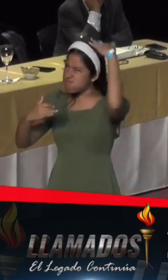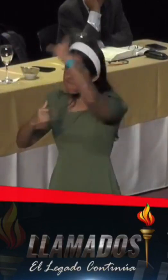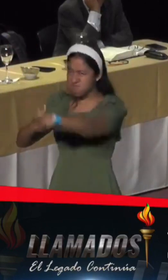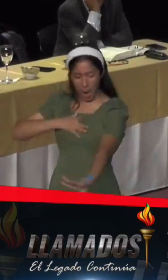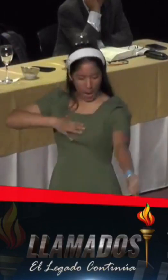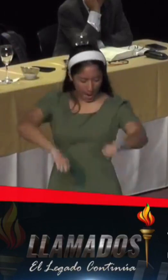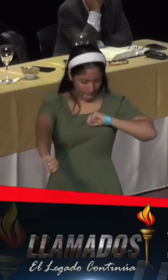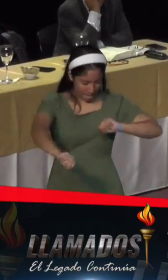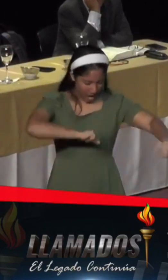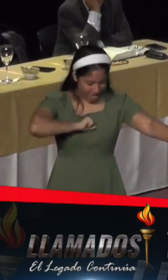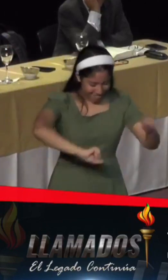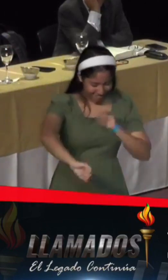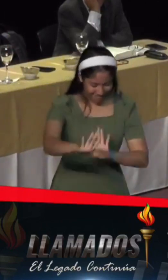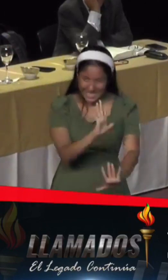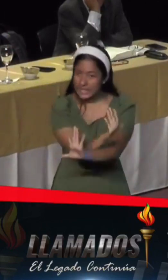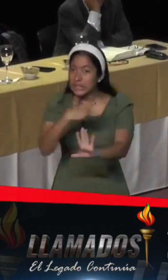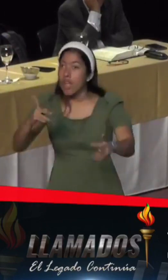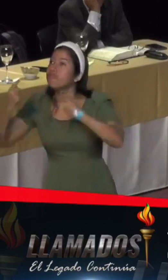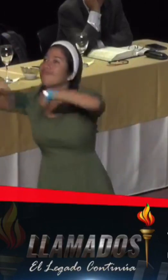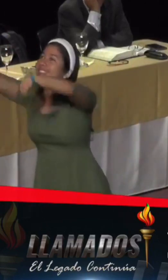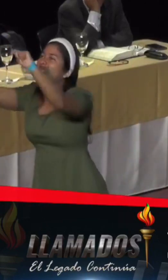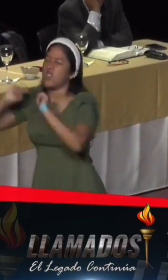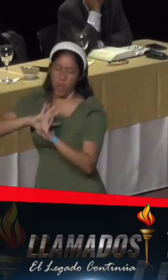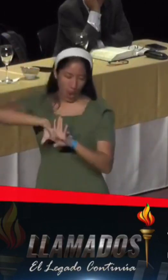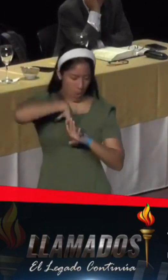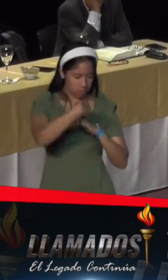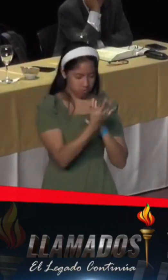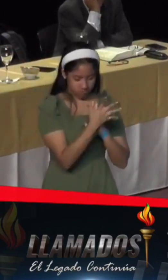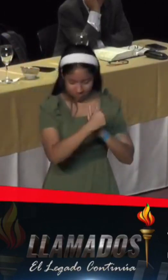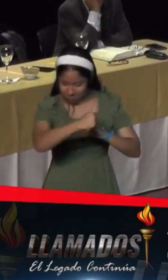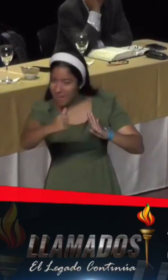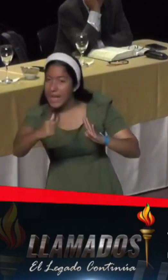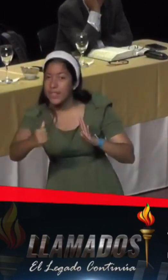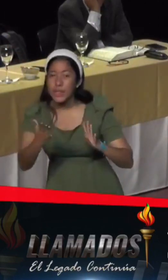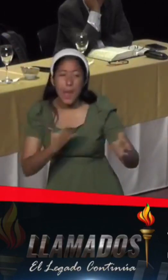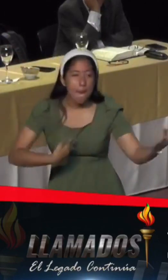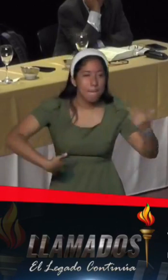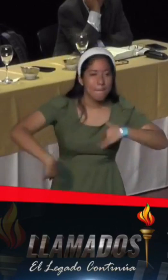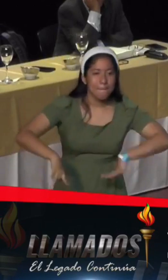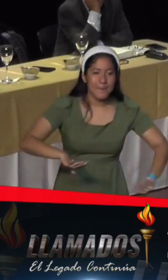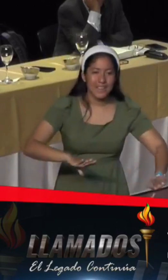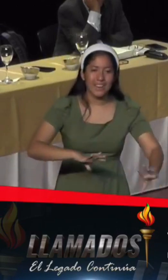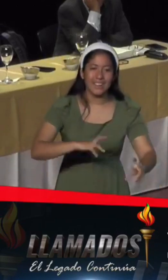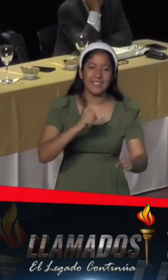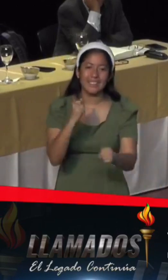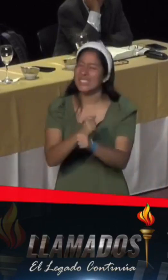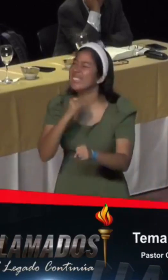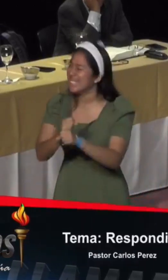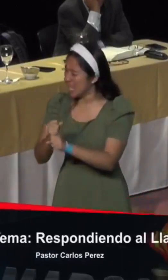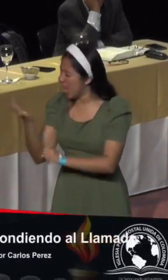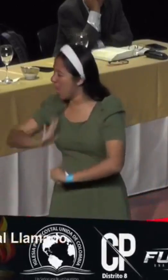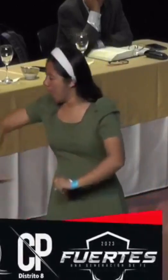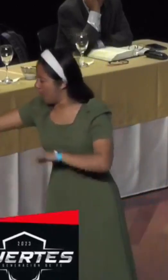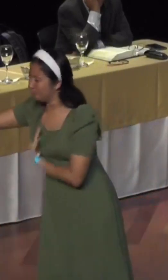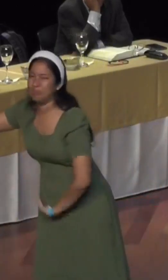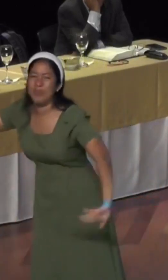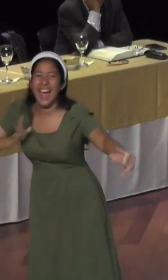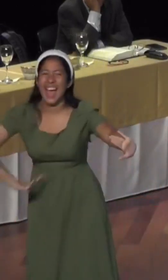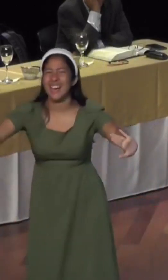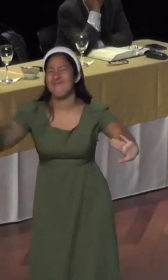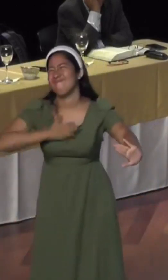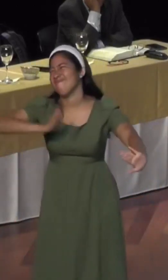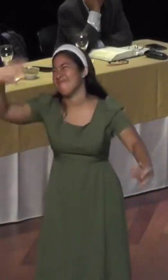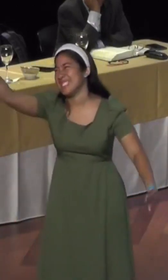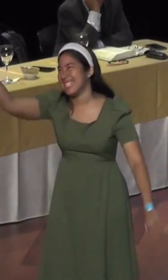tan extraordinario aquí para ser promovido, para ser promocionado por todos los lugares y decir, mi Dios reina.